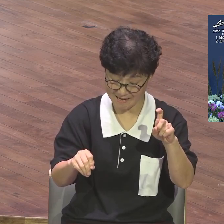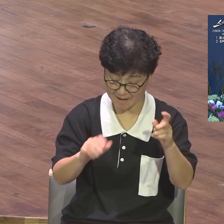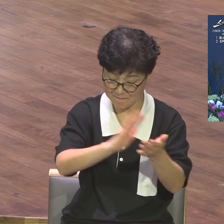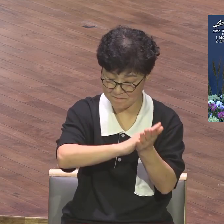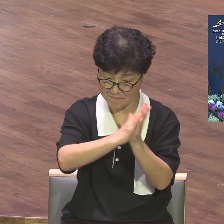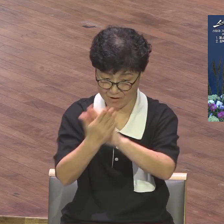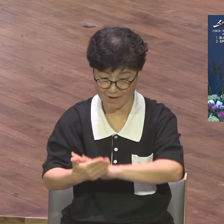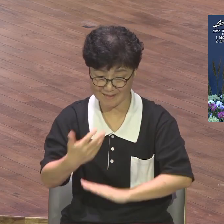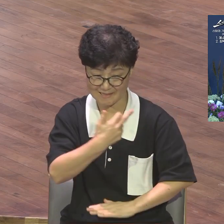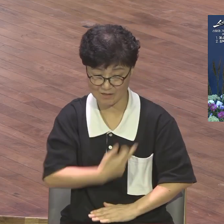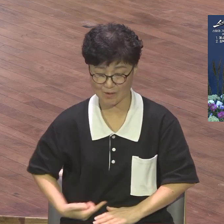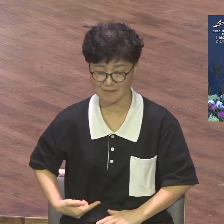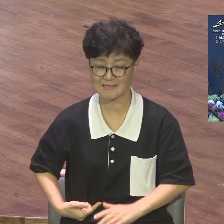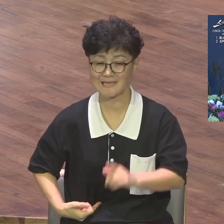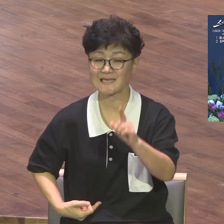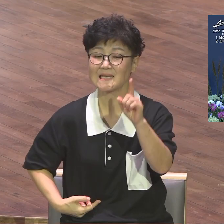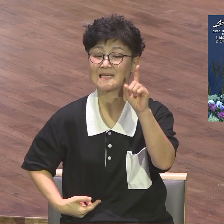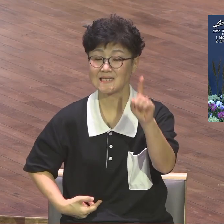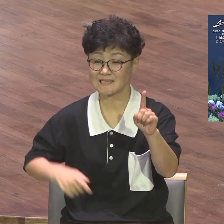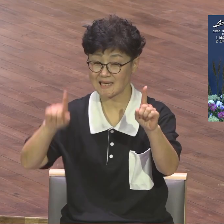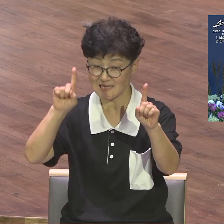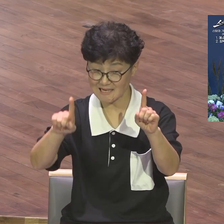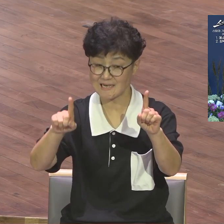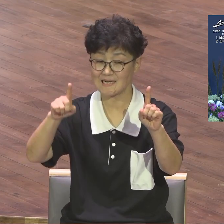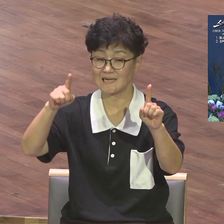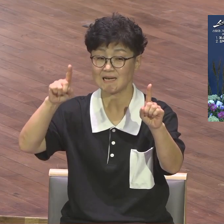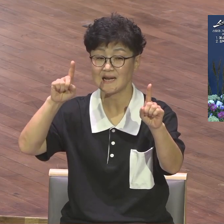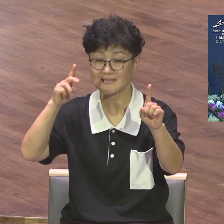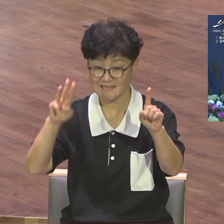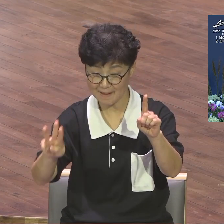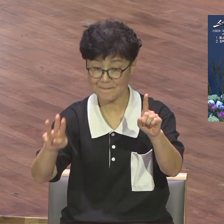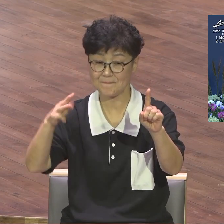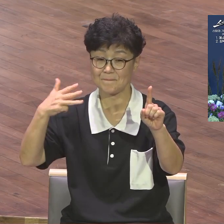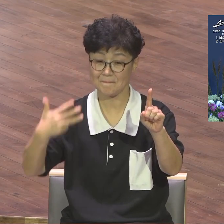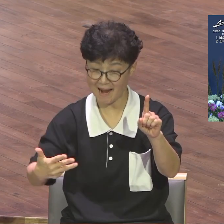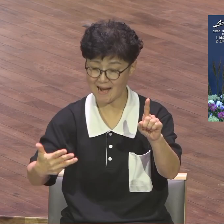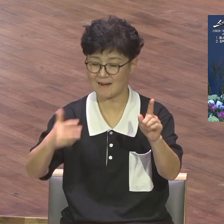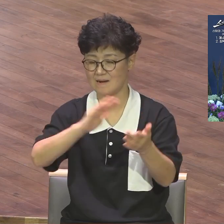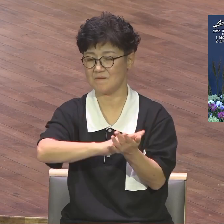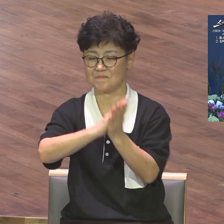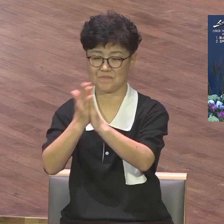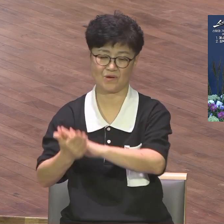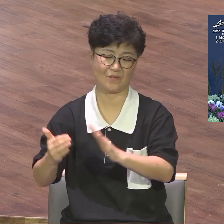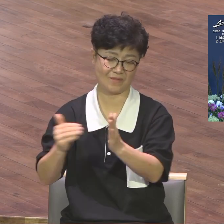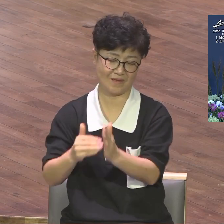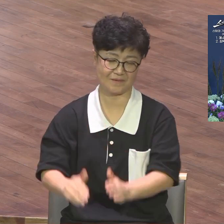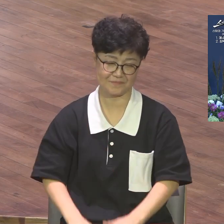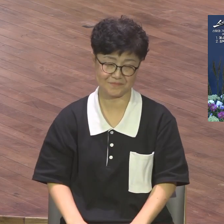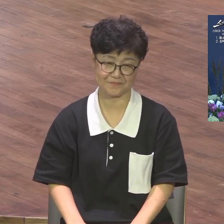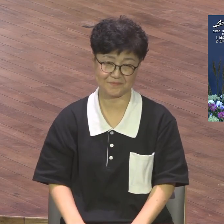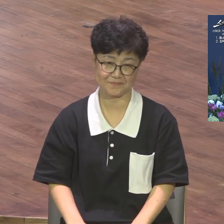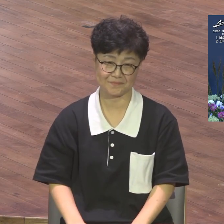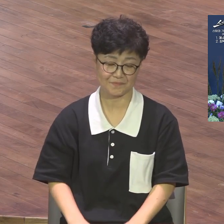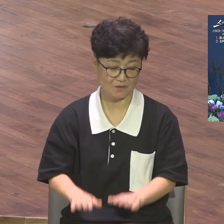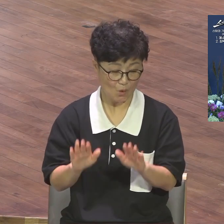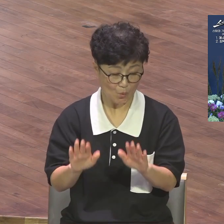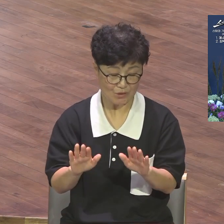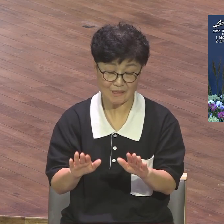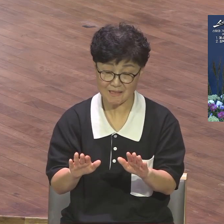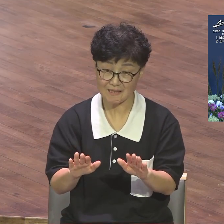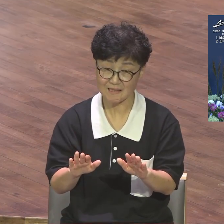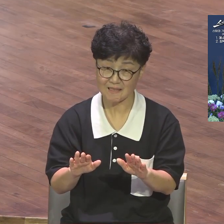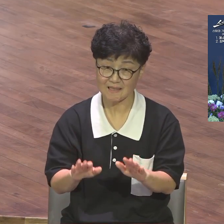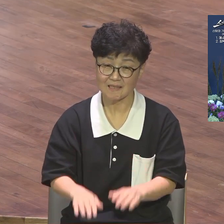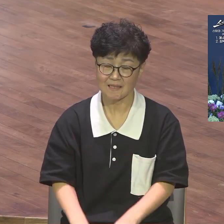8절 인생으로 그의 삶의 표대가 아예 바뀌어버린 겁니다. 근데 반면에 누가복음 18장 바로 이 19장 앞장에